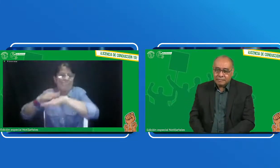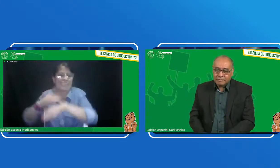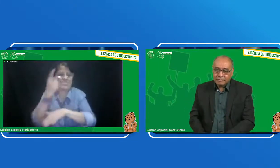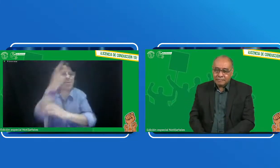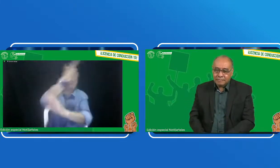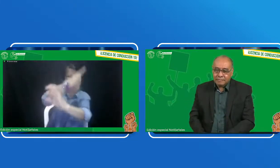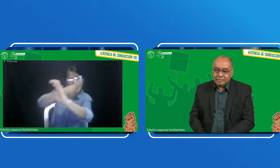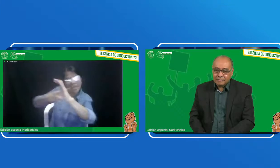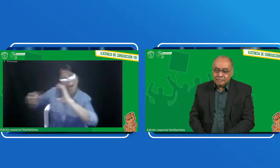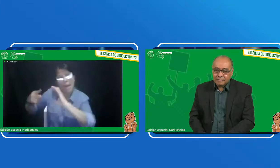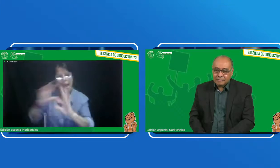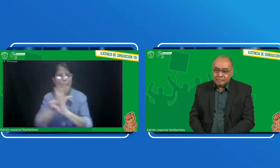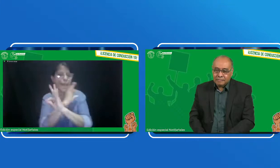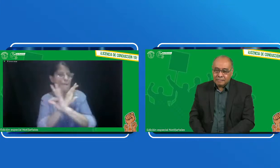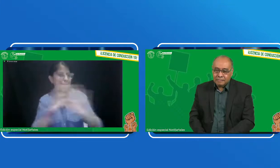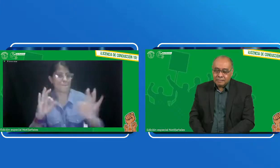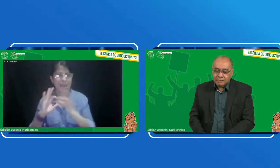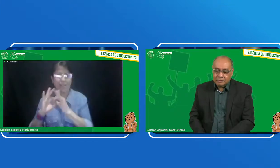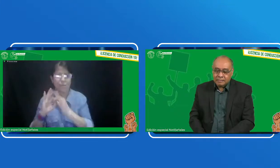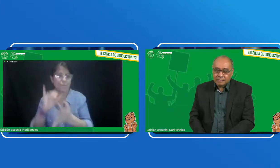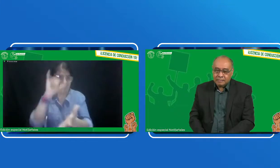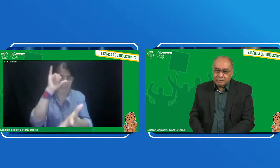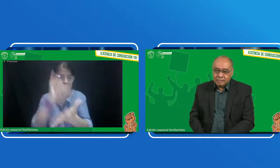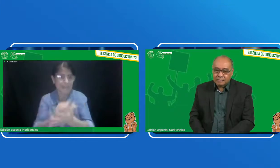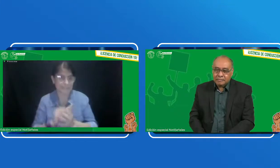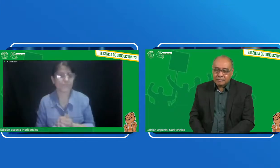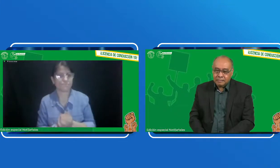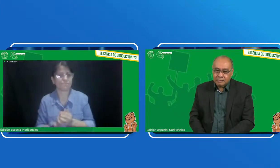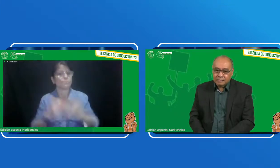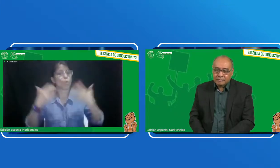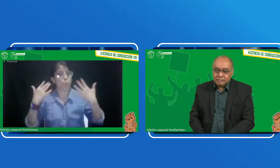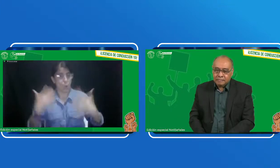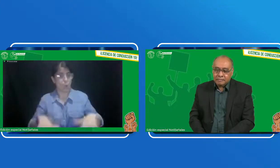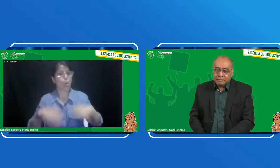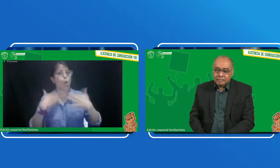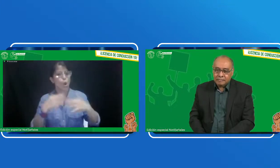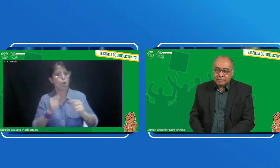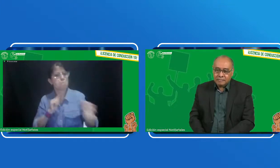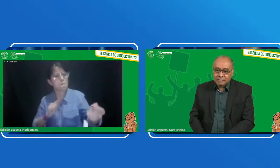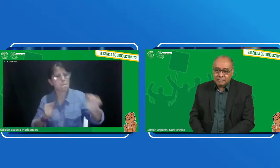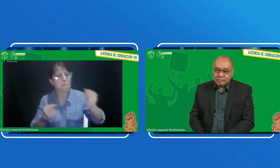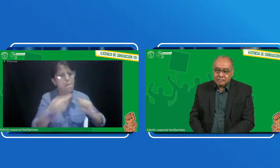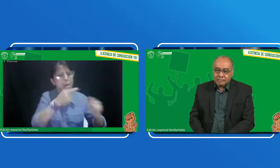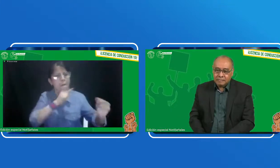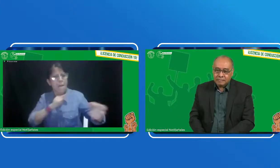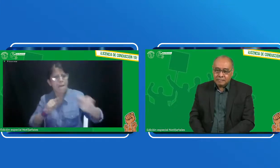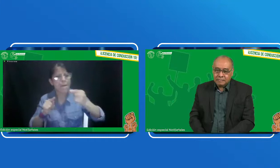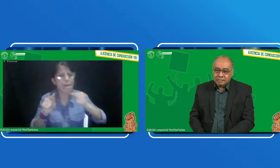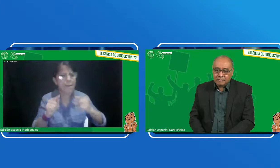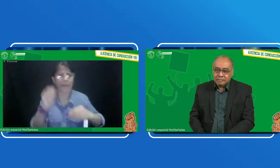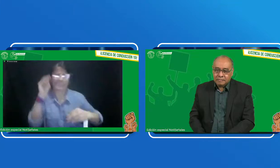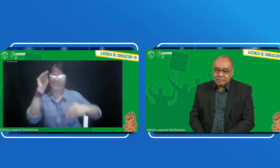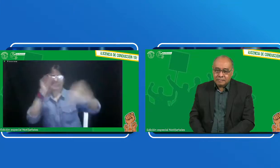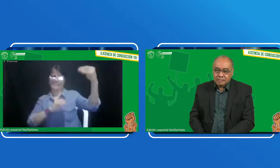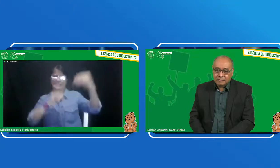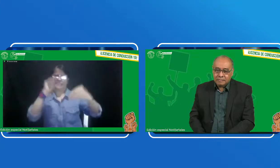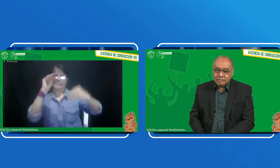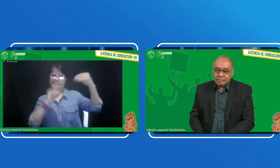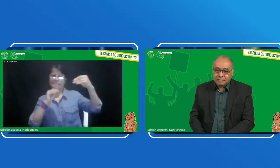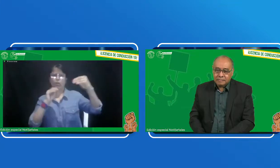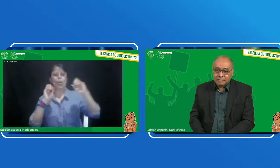este espacio, a esta reunión. Claro, y pues FENASCOL estuvo en